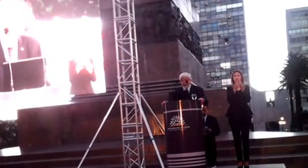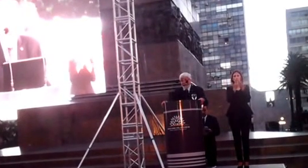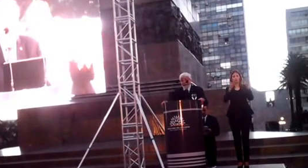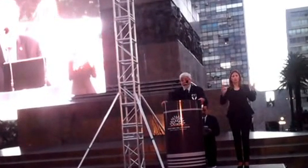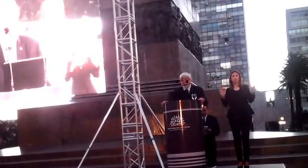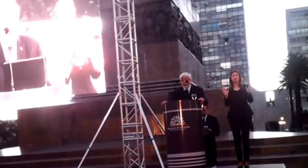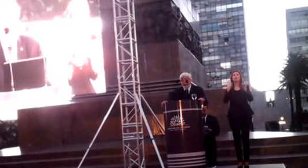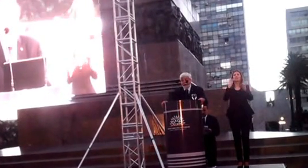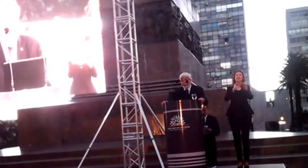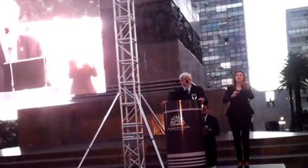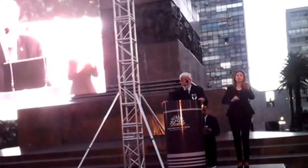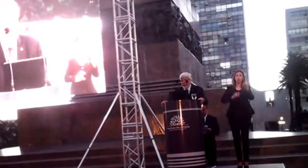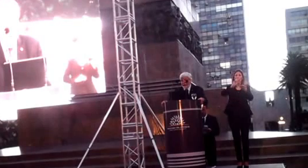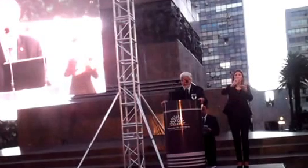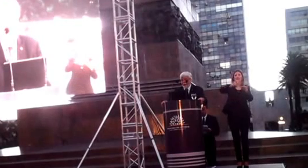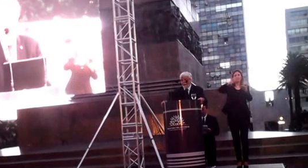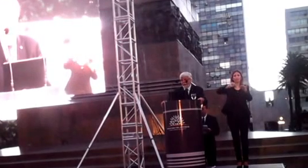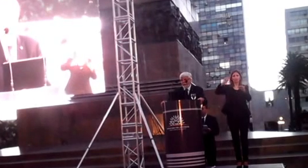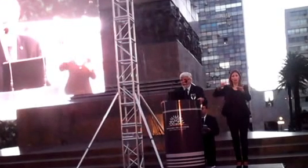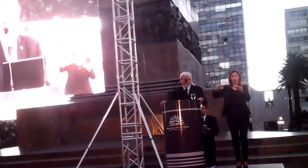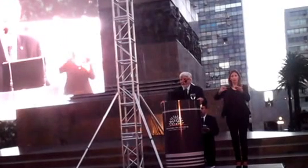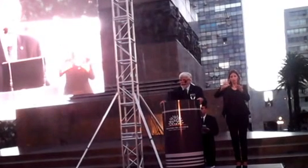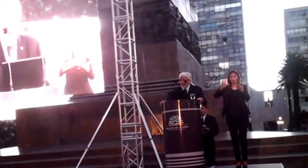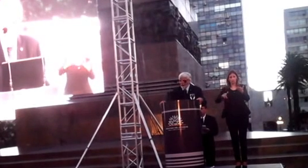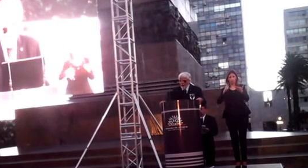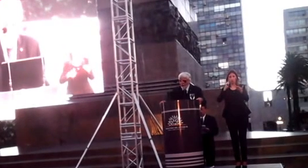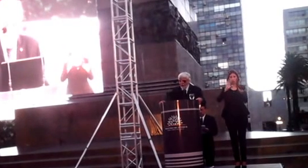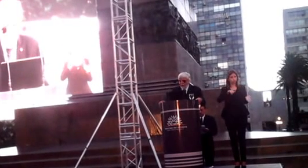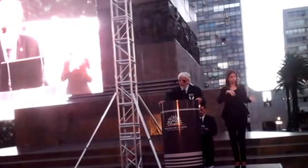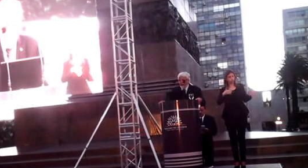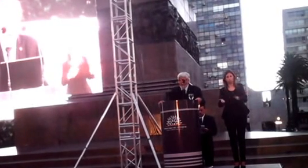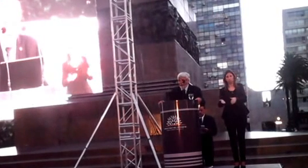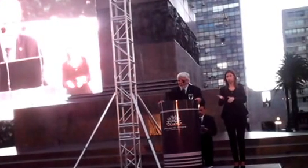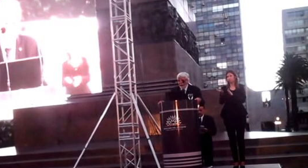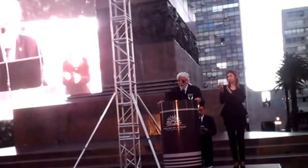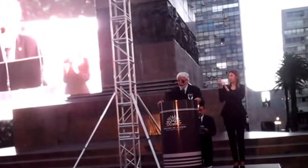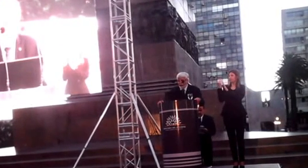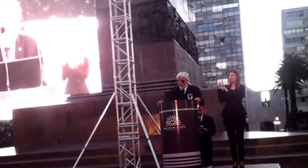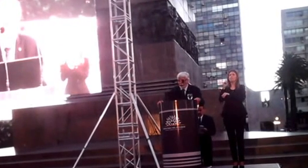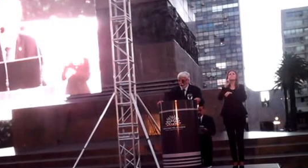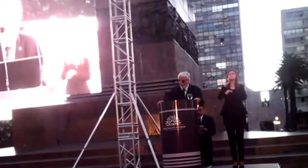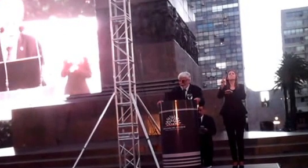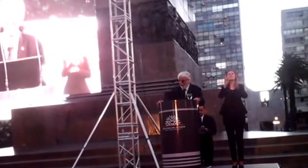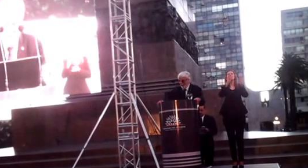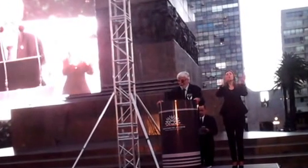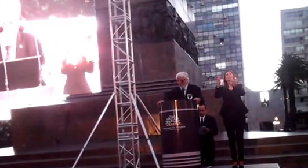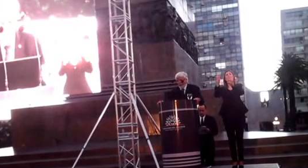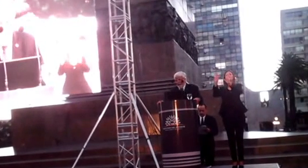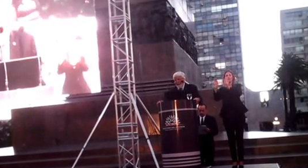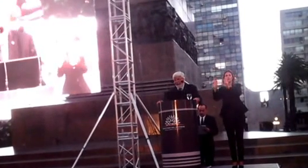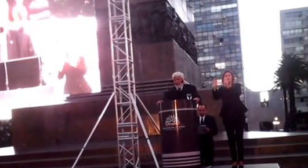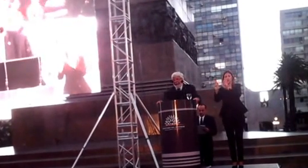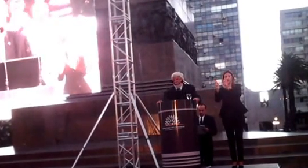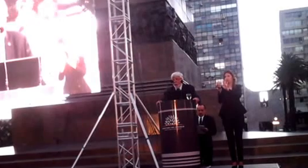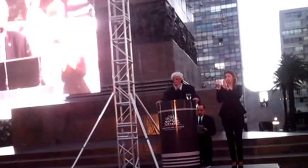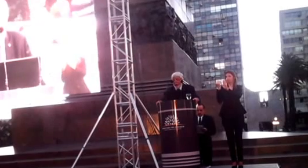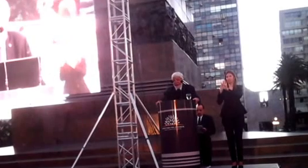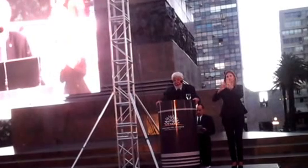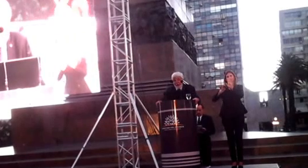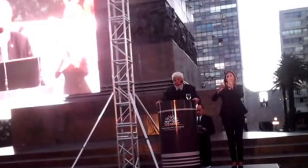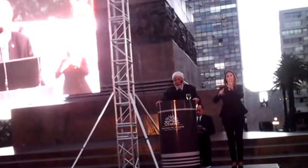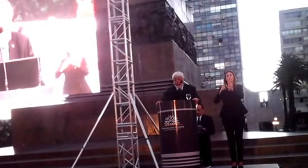existen registros estadísticos de delitos, es decir, desde 1980. Desde el retorno